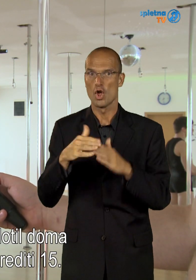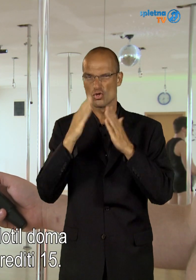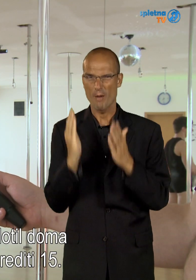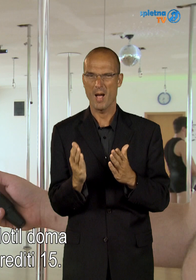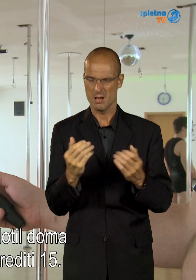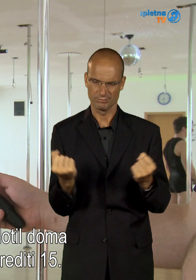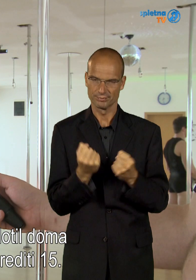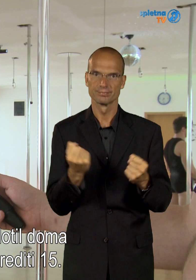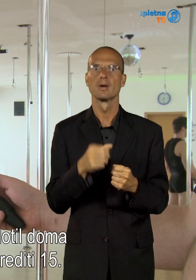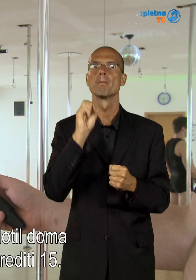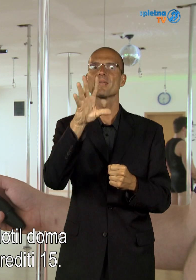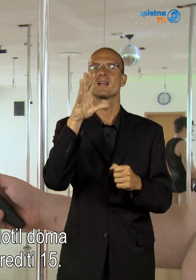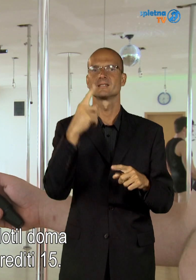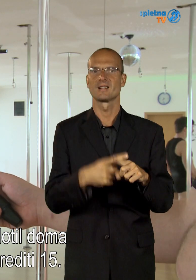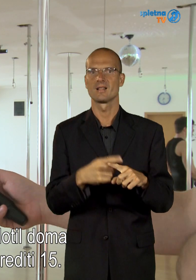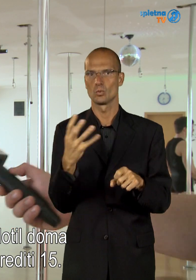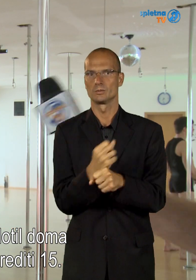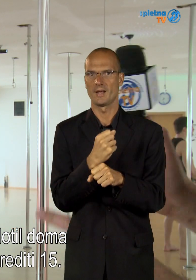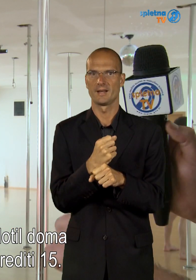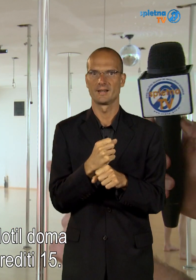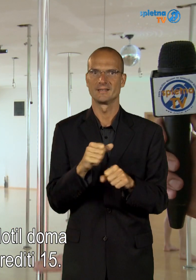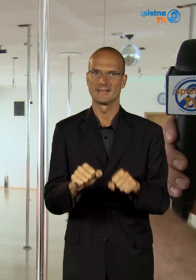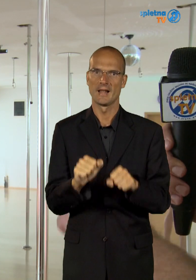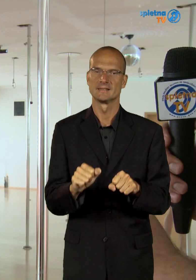enkrat lotil doma, mi je ratalo 15.